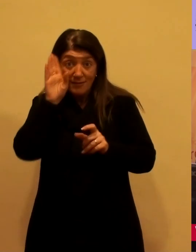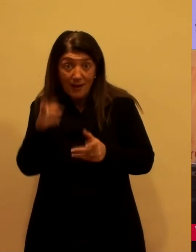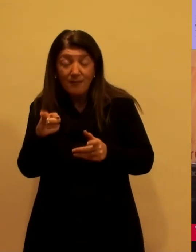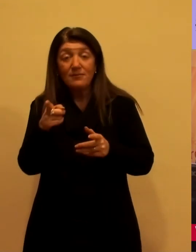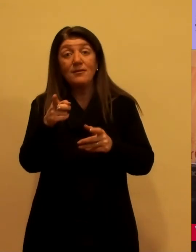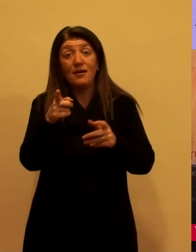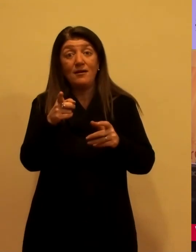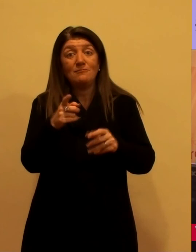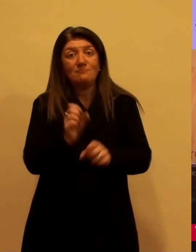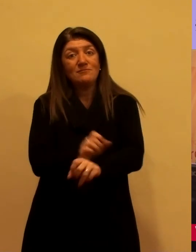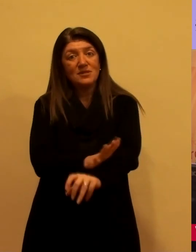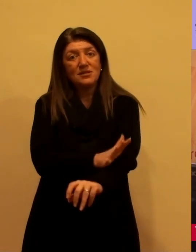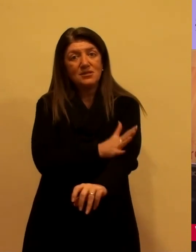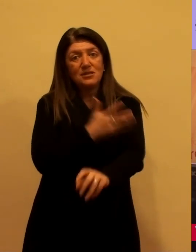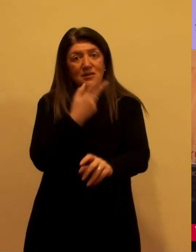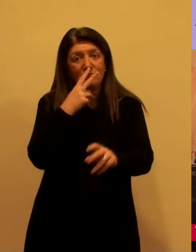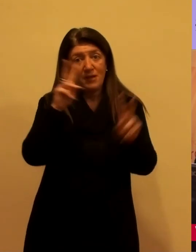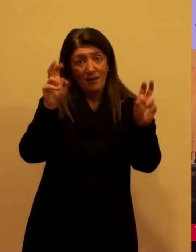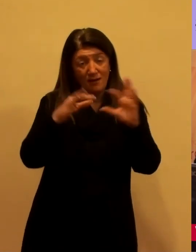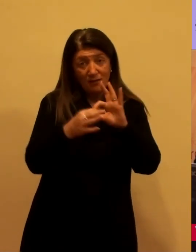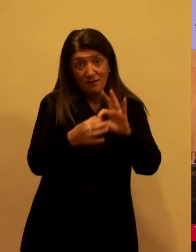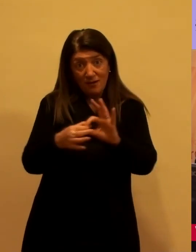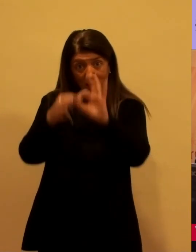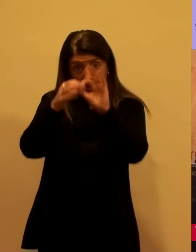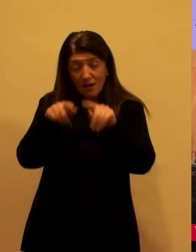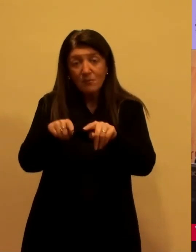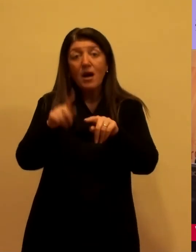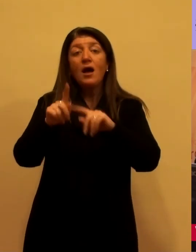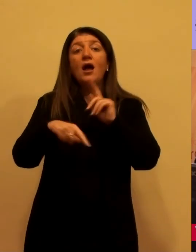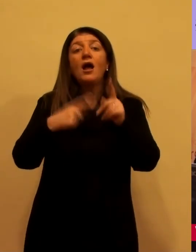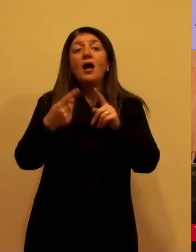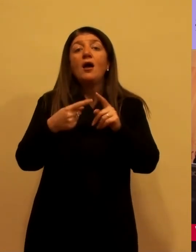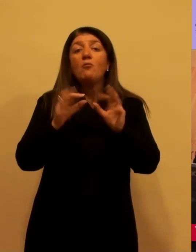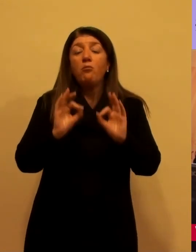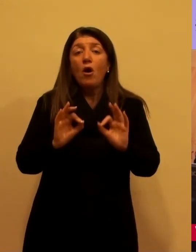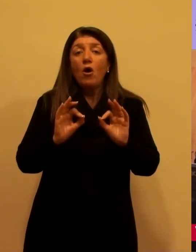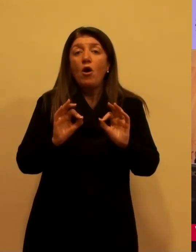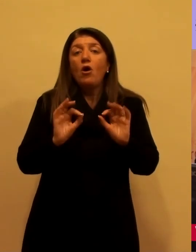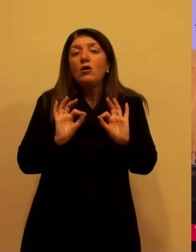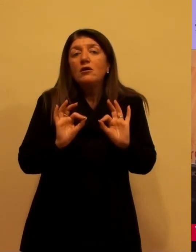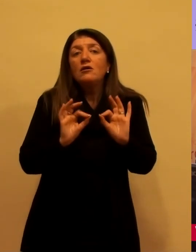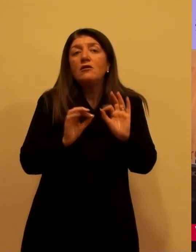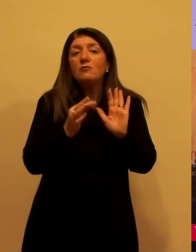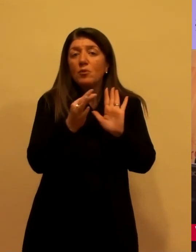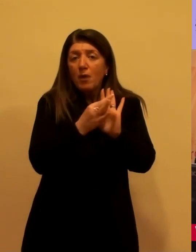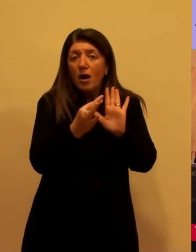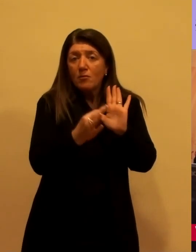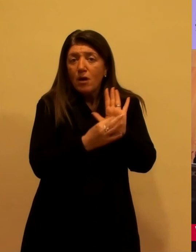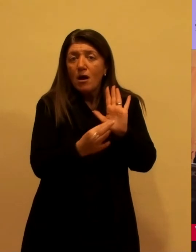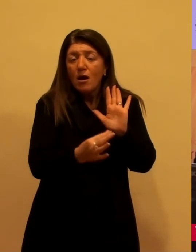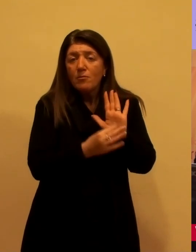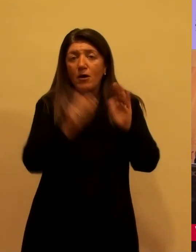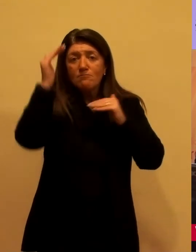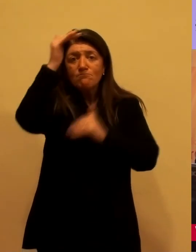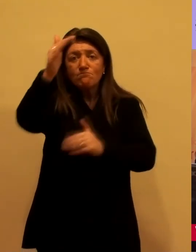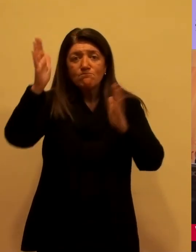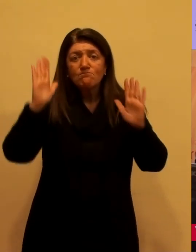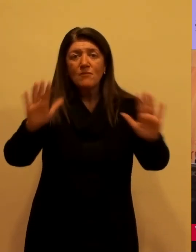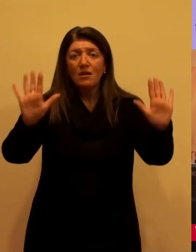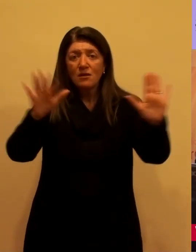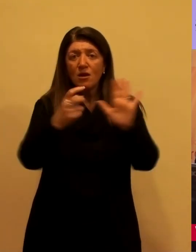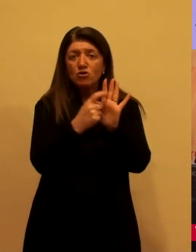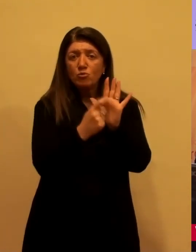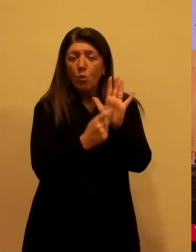portato a scrivere anche un manifesto, sono 10 punti, manifesto per la cultura accessibile a tutti. È chiaro